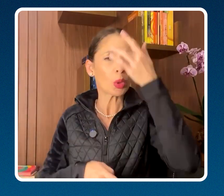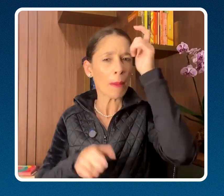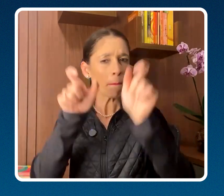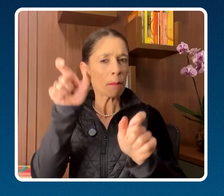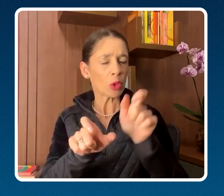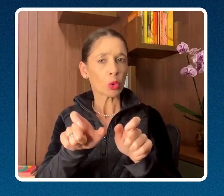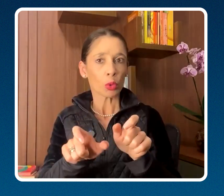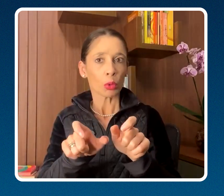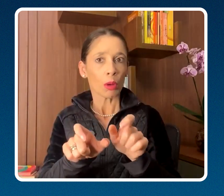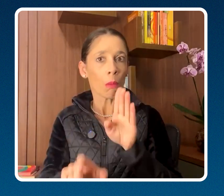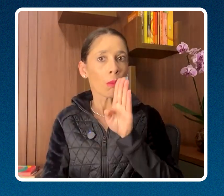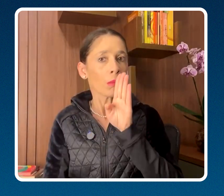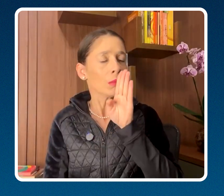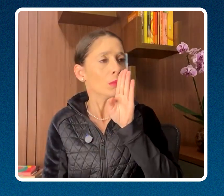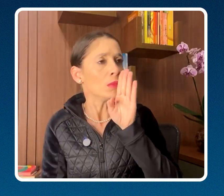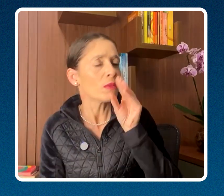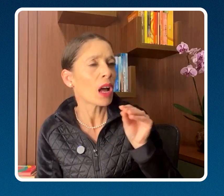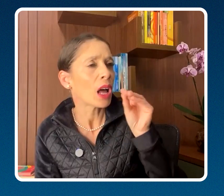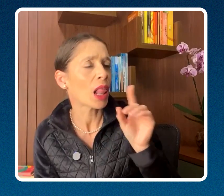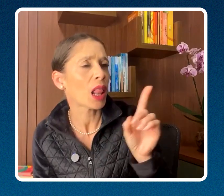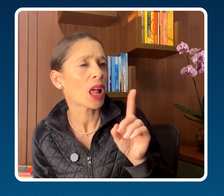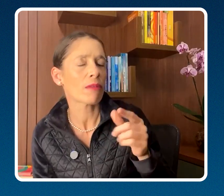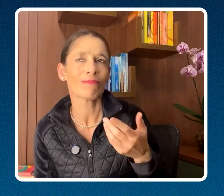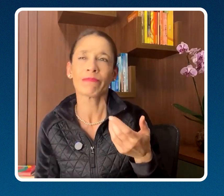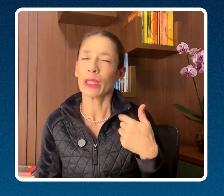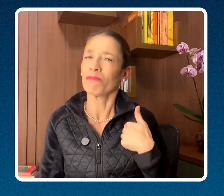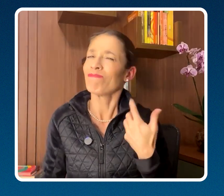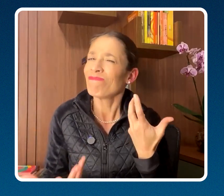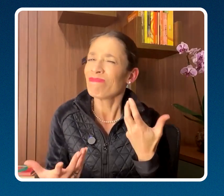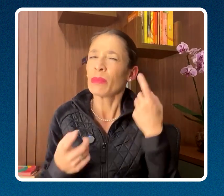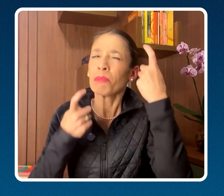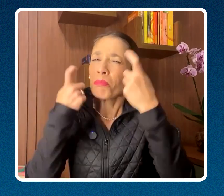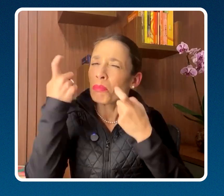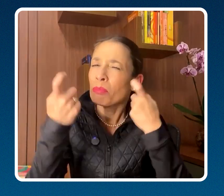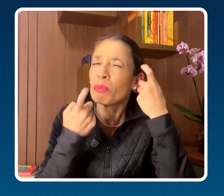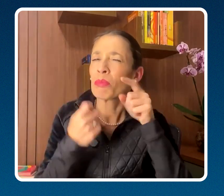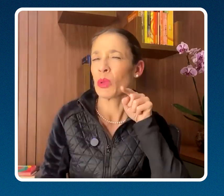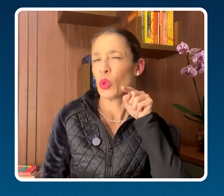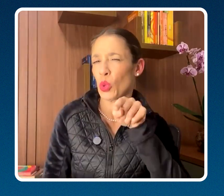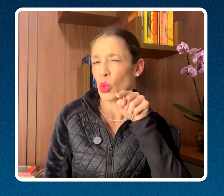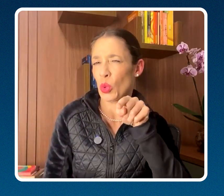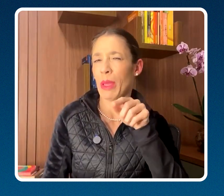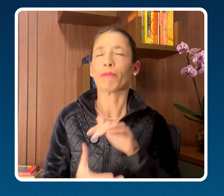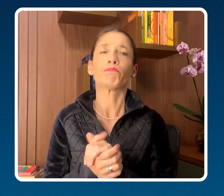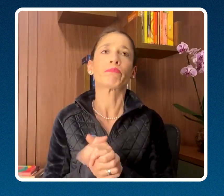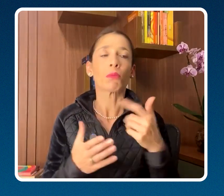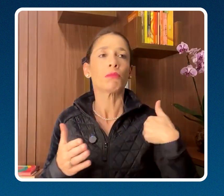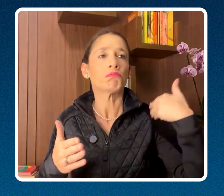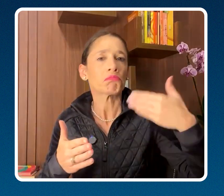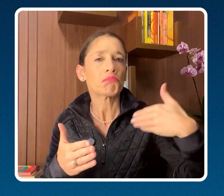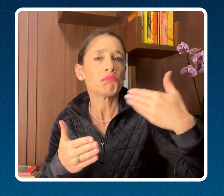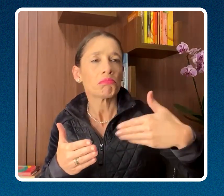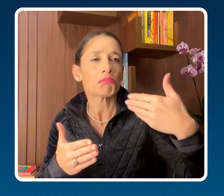falavam, viviam num silêncio. E eu comecei desde então me preocupar com isso, né? E foi indo minha